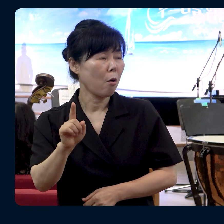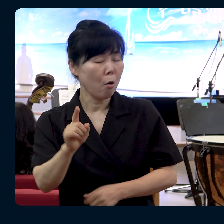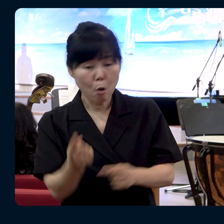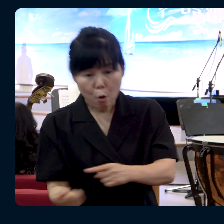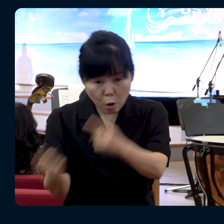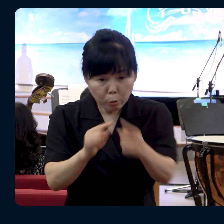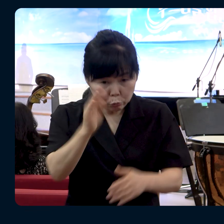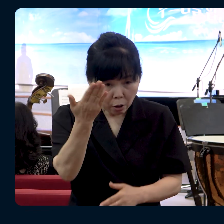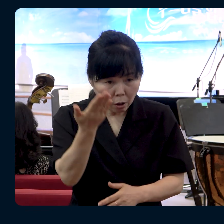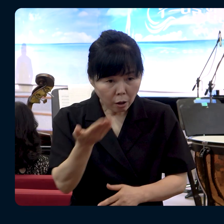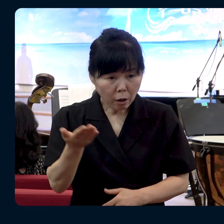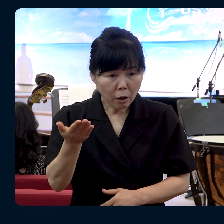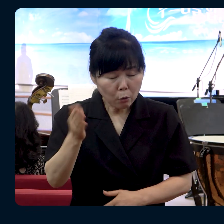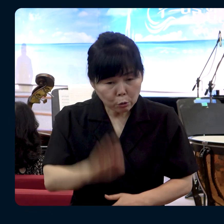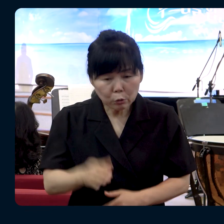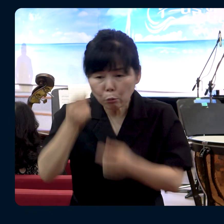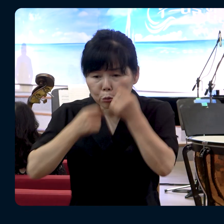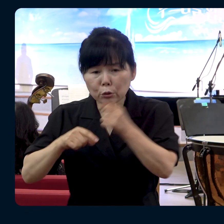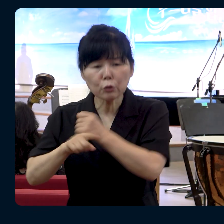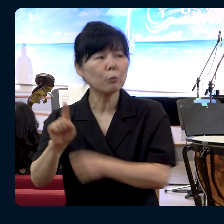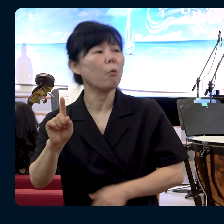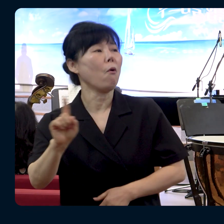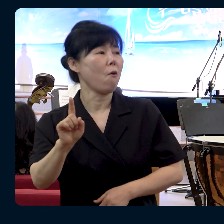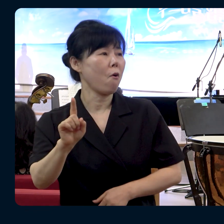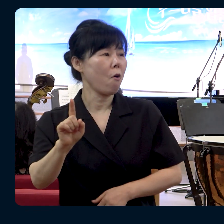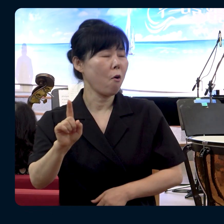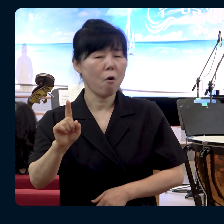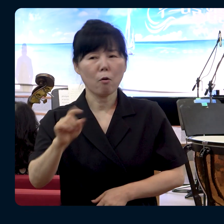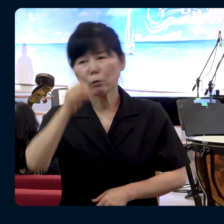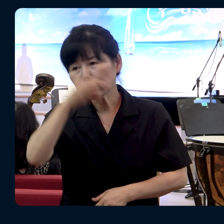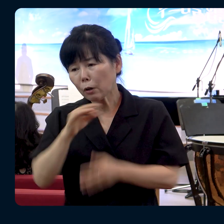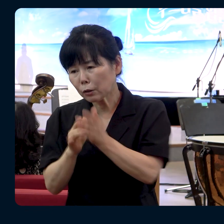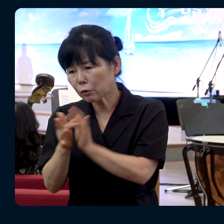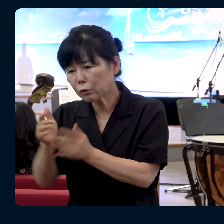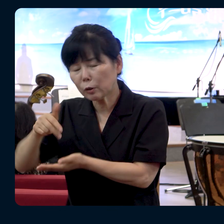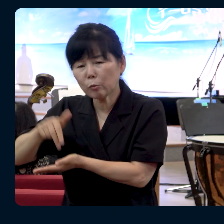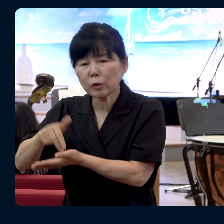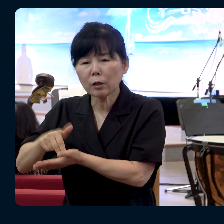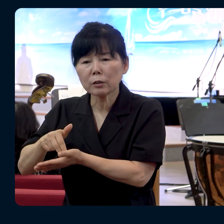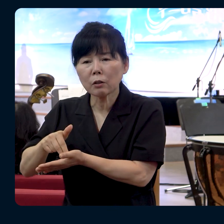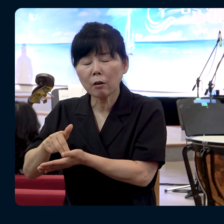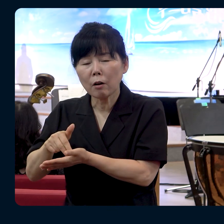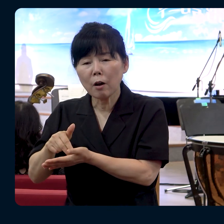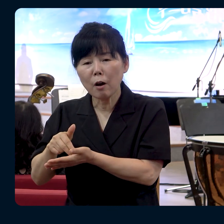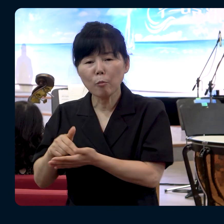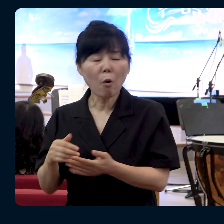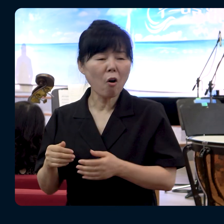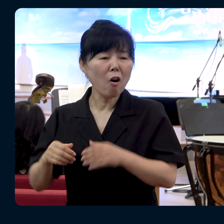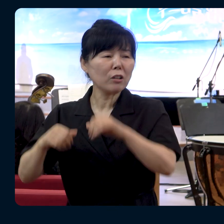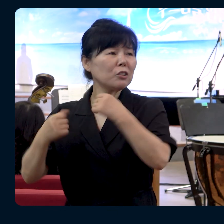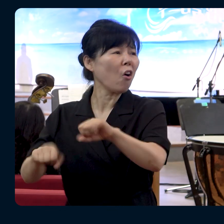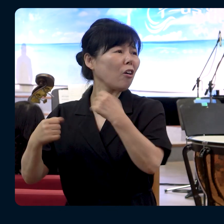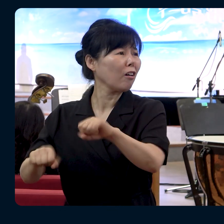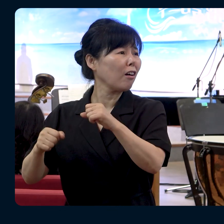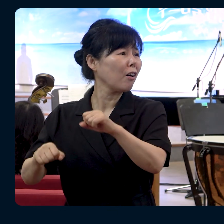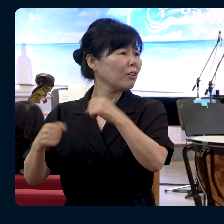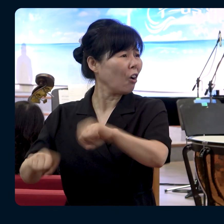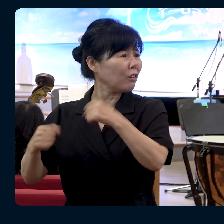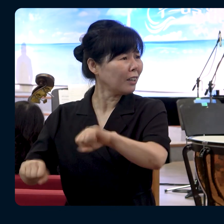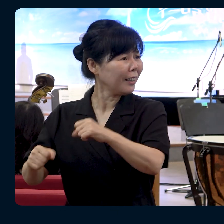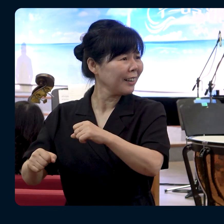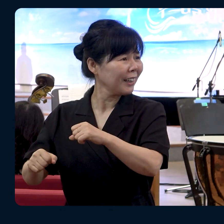굳이 눈물을 왜 흘리셨는가? 그냥 예수님이 연기하신 것인가? 생각할 수 있는